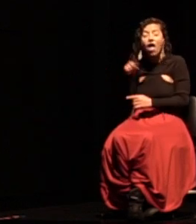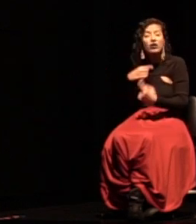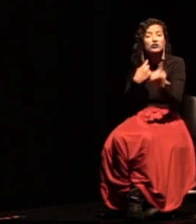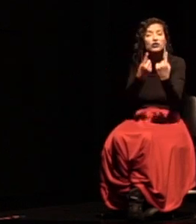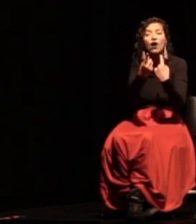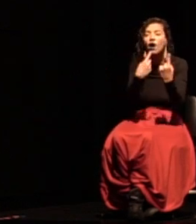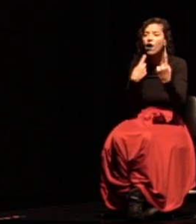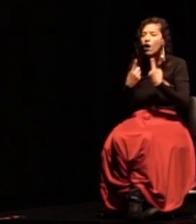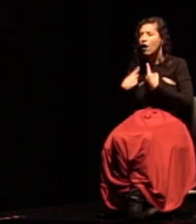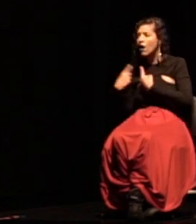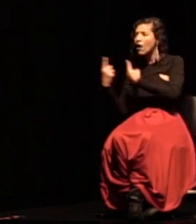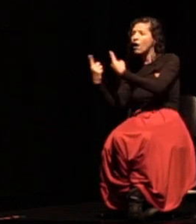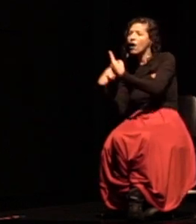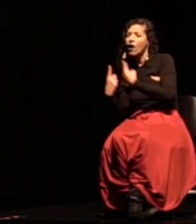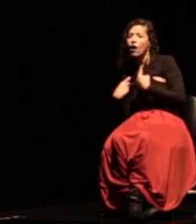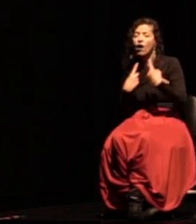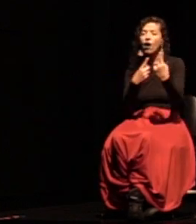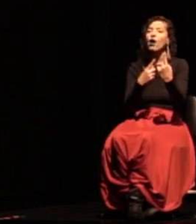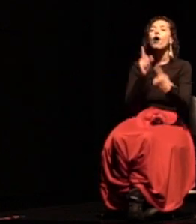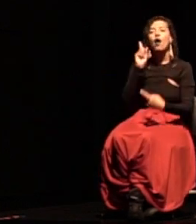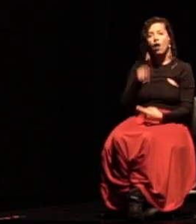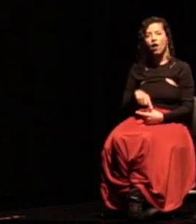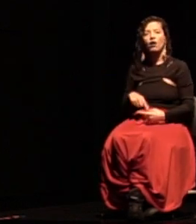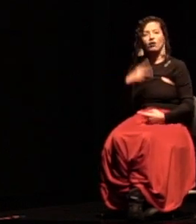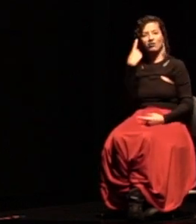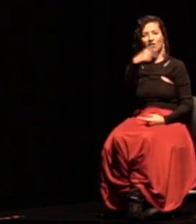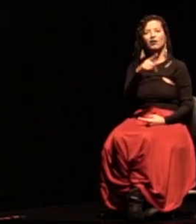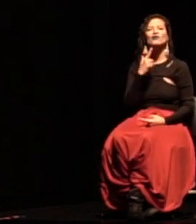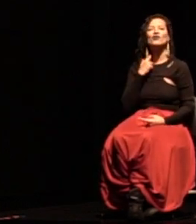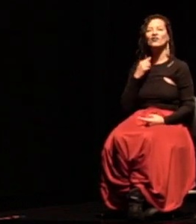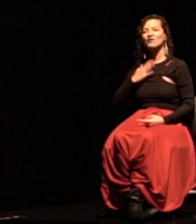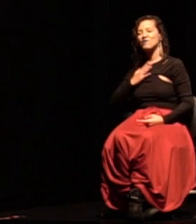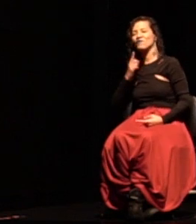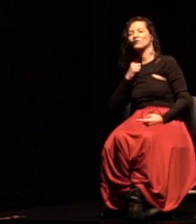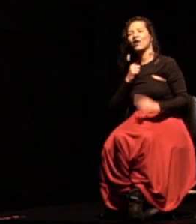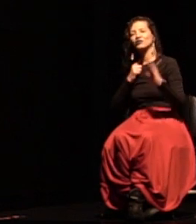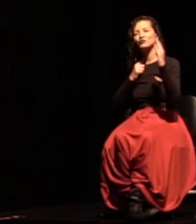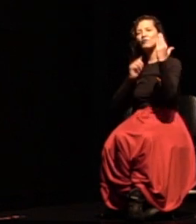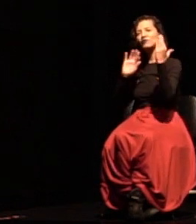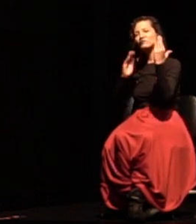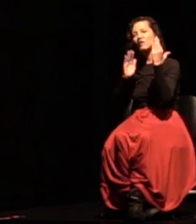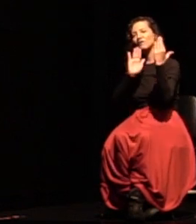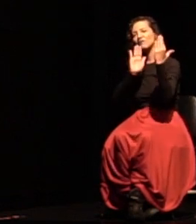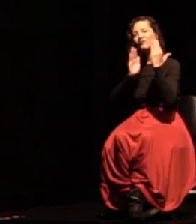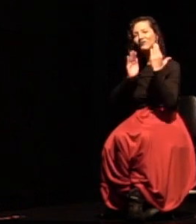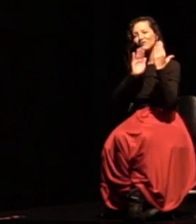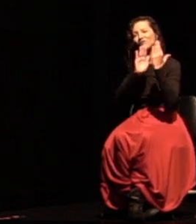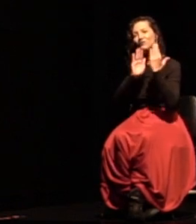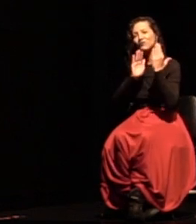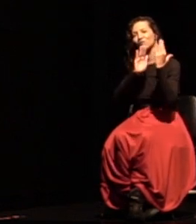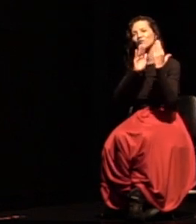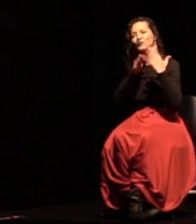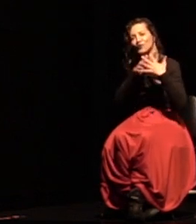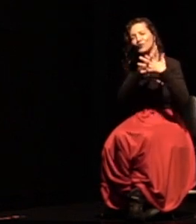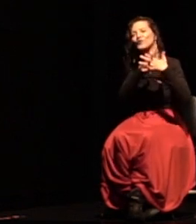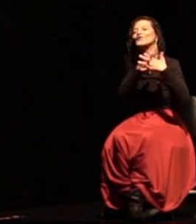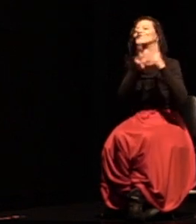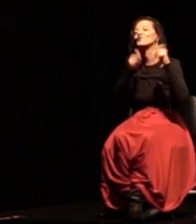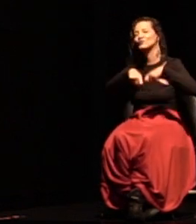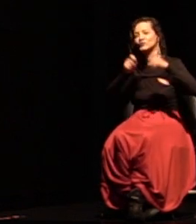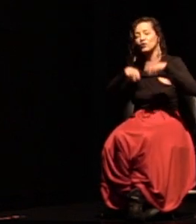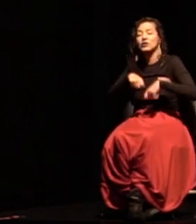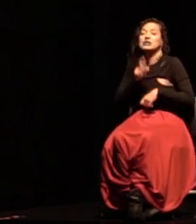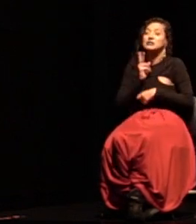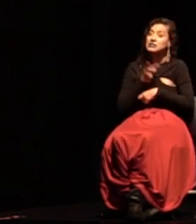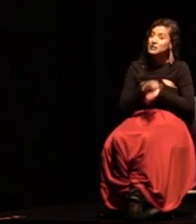Este é um espelhamento que funciona. E hoje, Aí dizendo para sempre